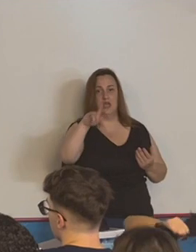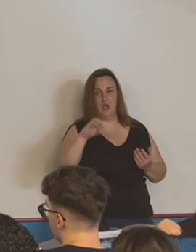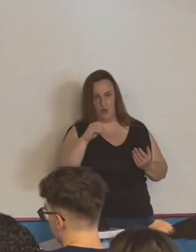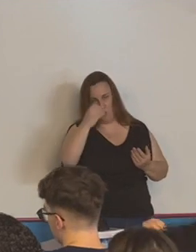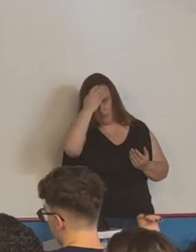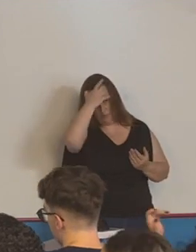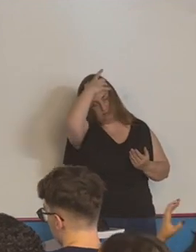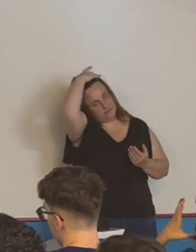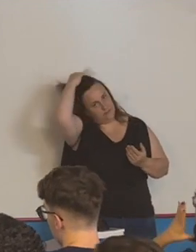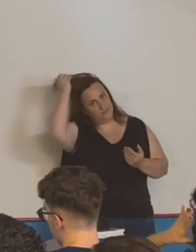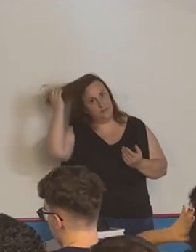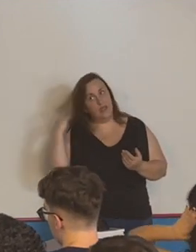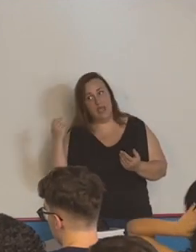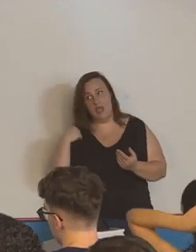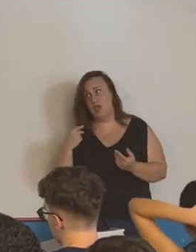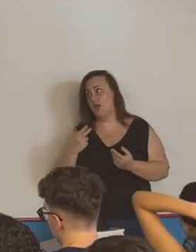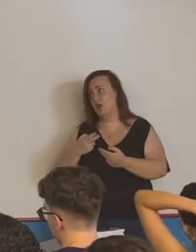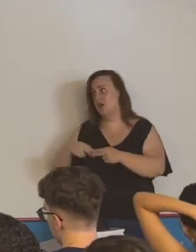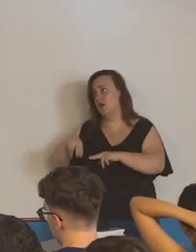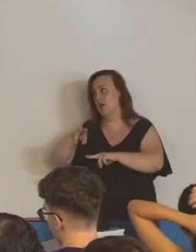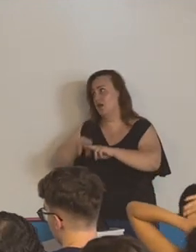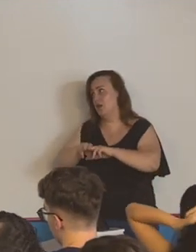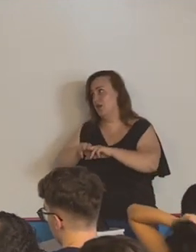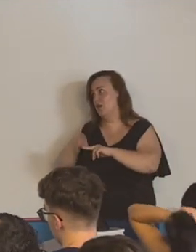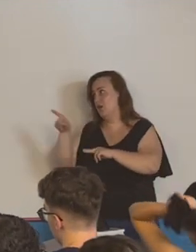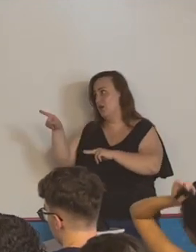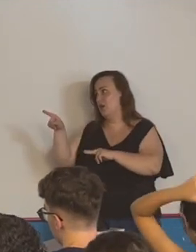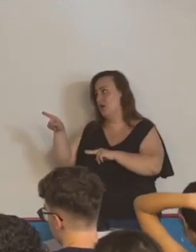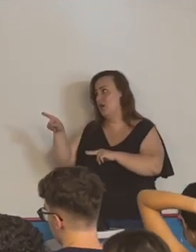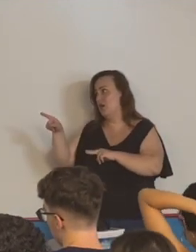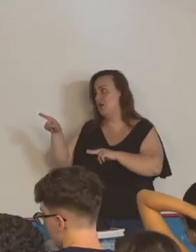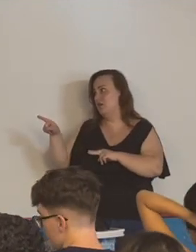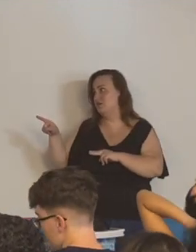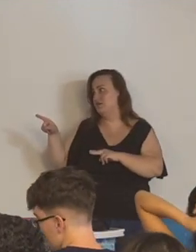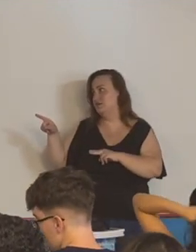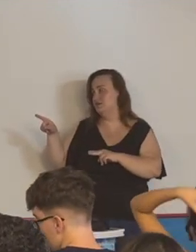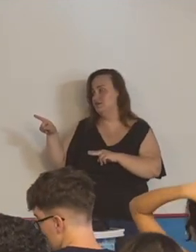mestiça, né, assim como eu sou também,